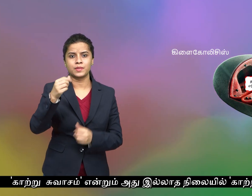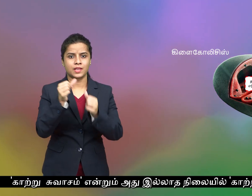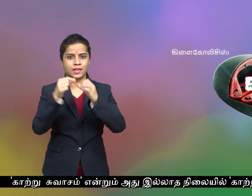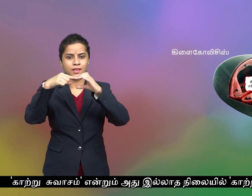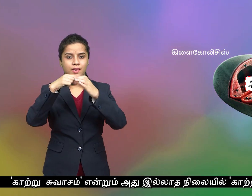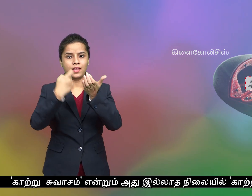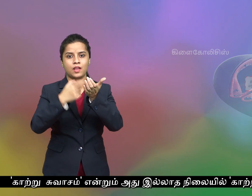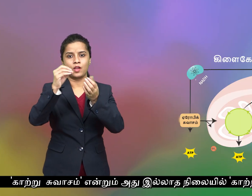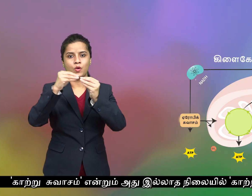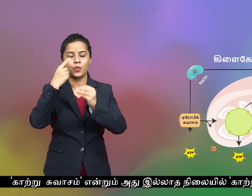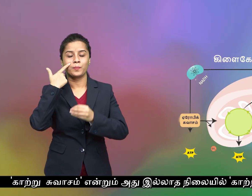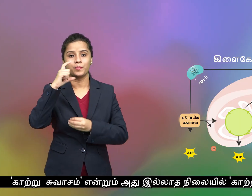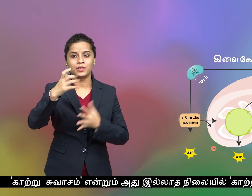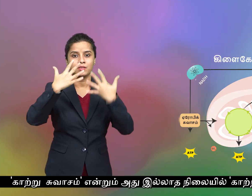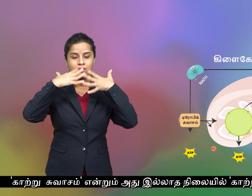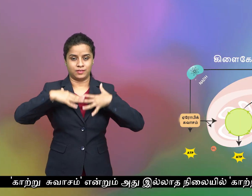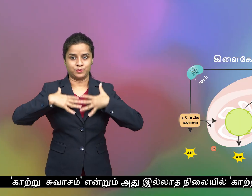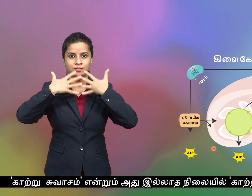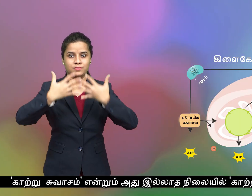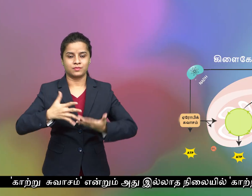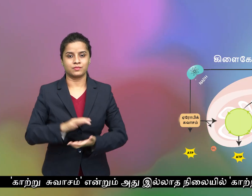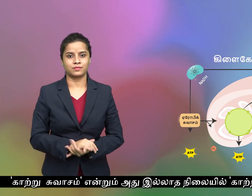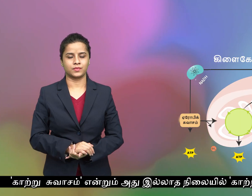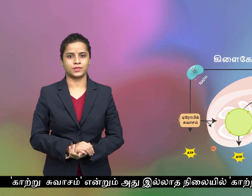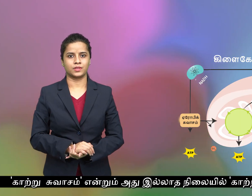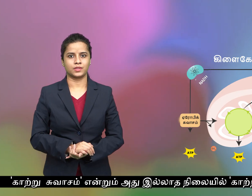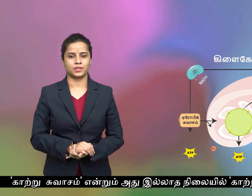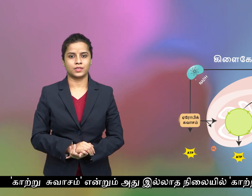காற்று சுவாசம் என்றும், அது இல்லாத நிலையில் காற்றில்லா சுவாசம் மற்றும்